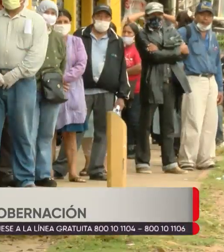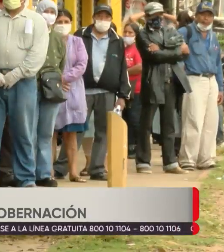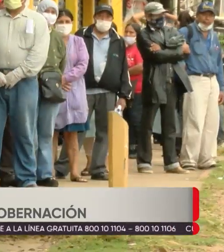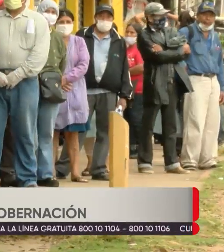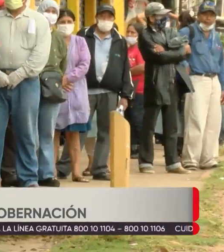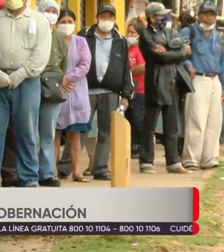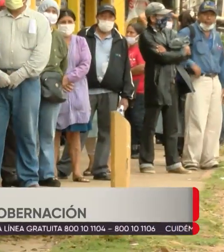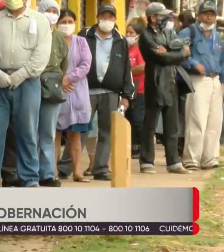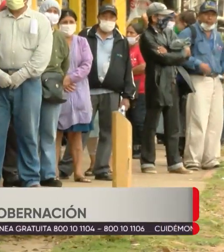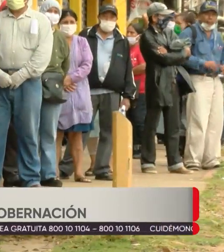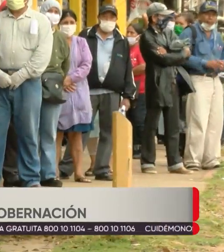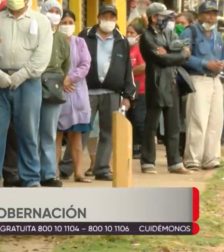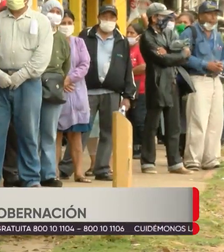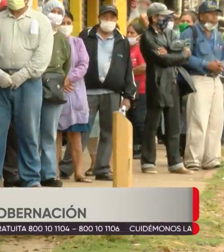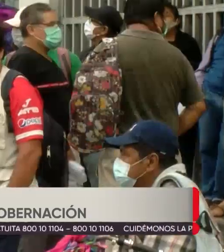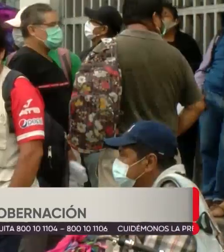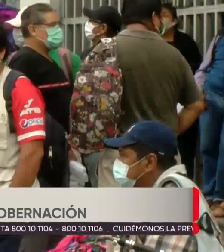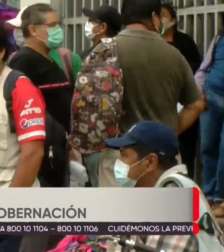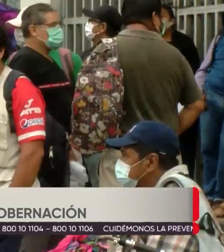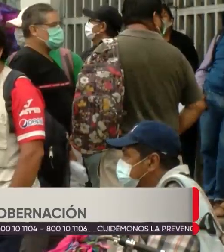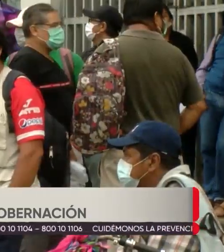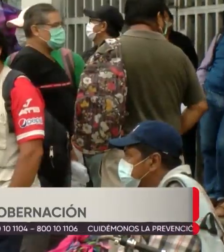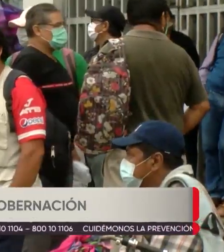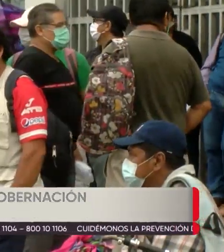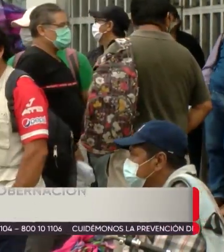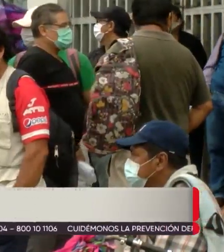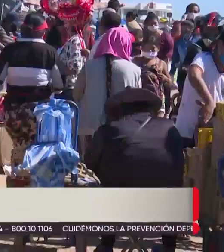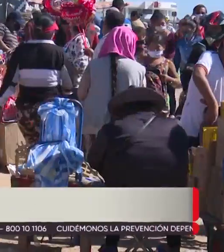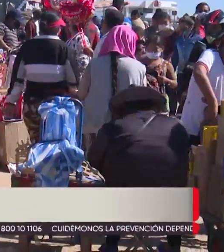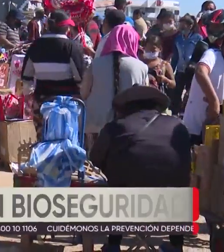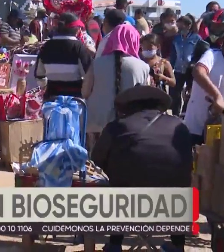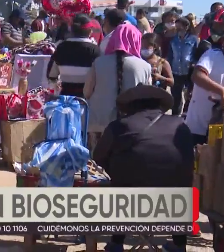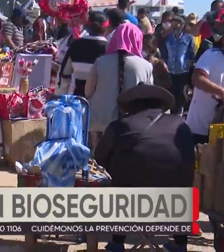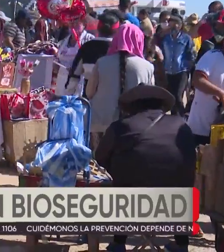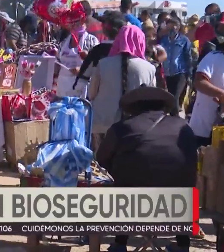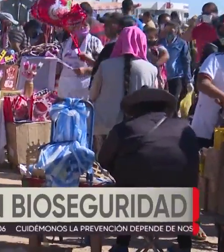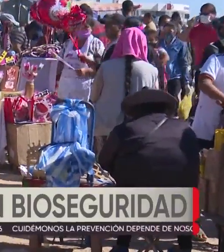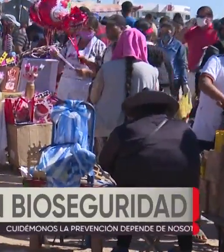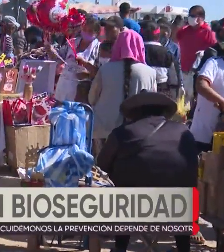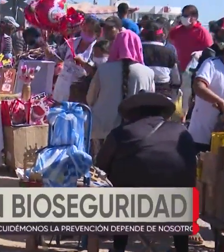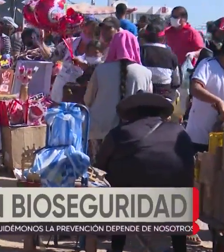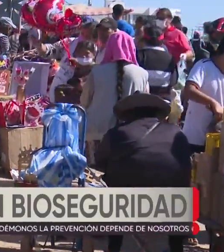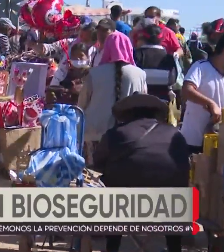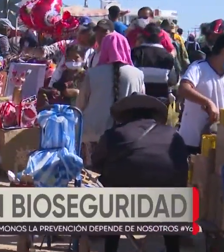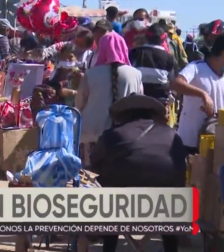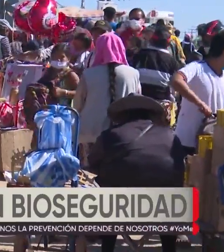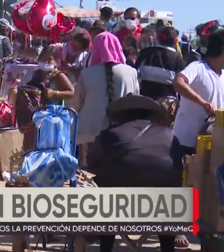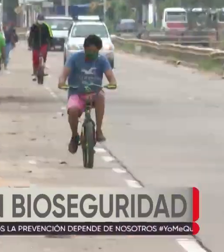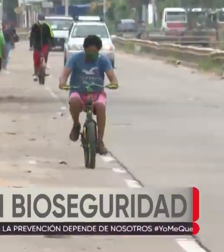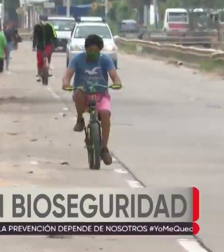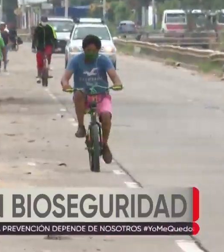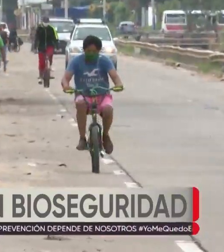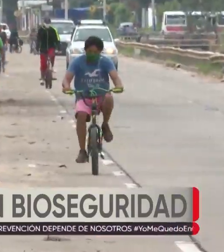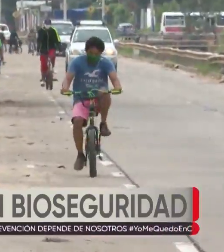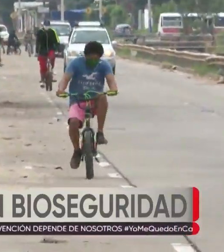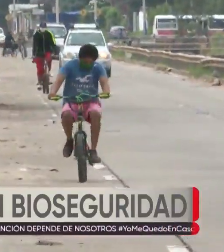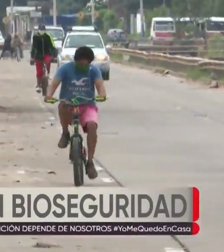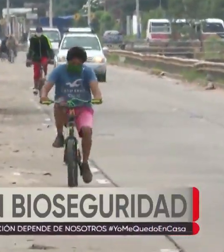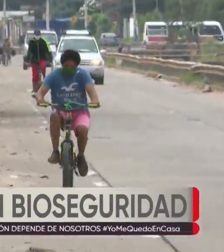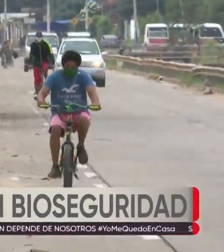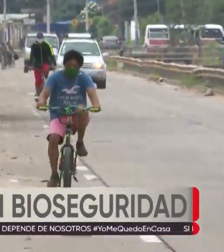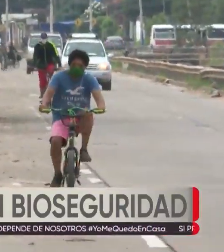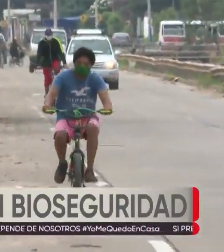enfermedad. La enfermedad no tiene cura. La enfermedad lo que tiene es prevención. Y la prevención,